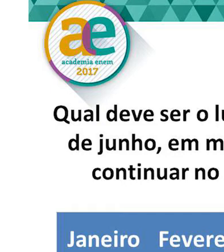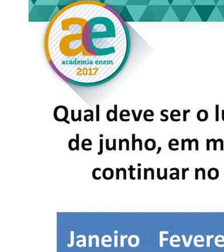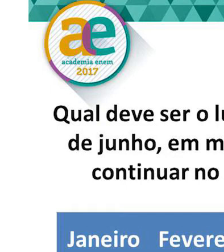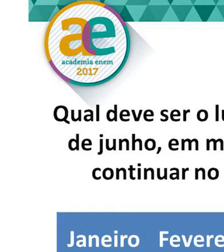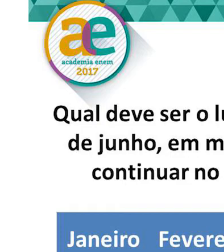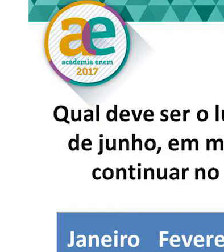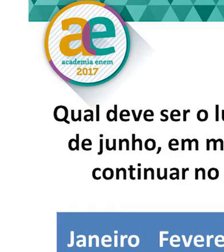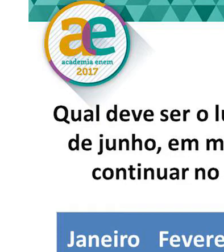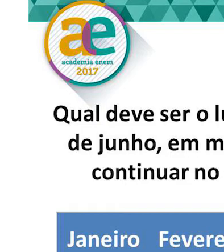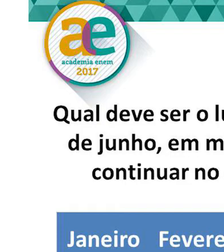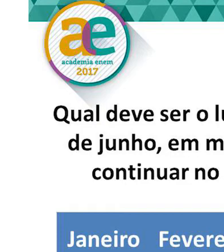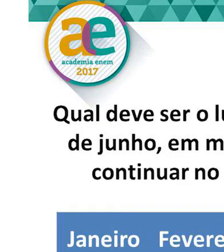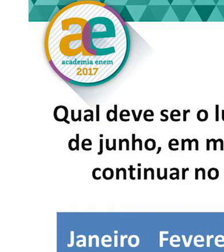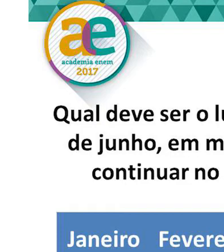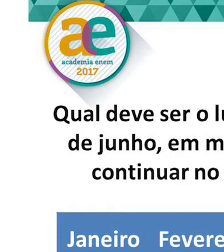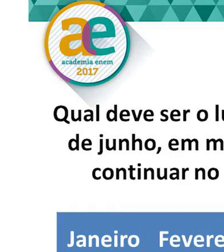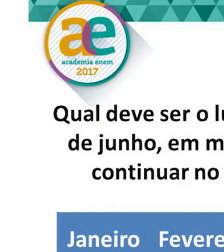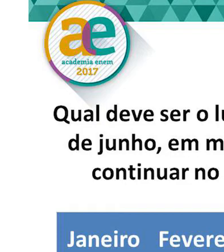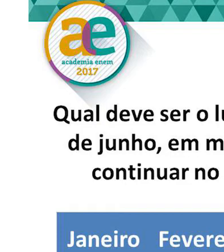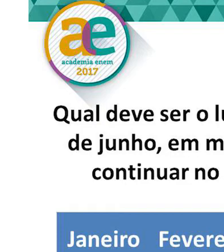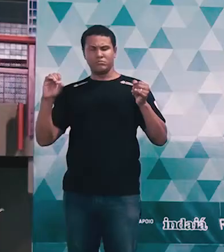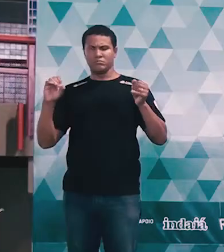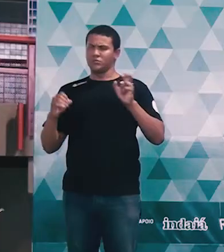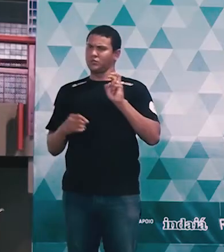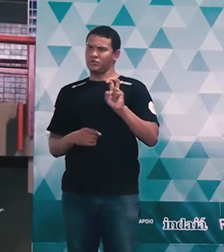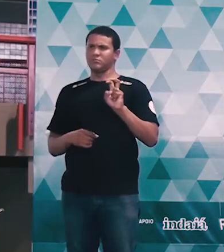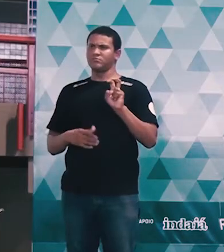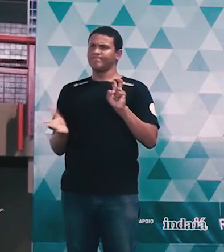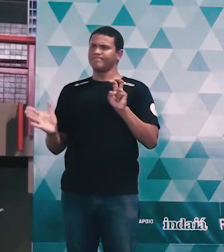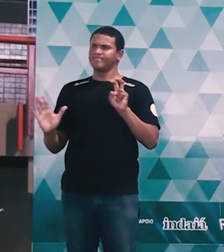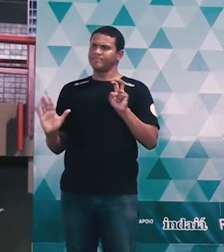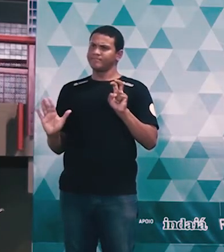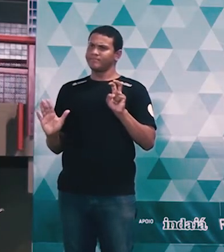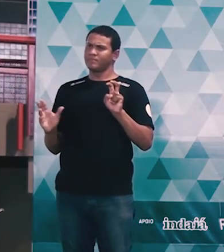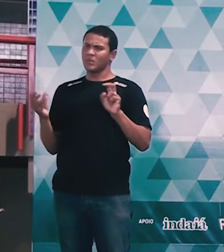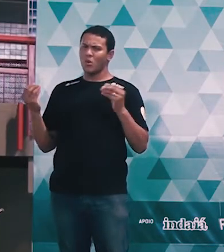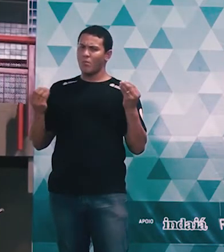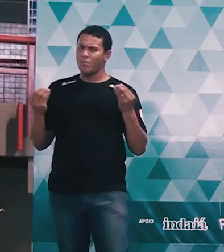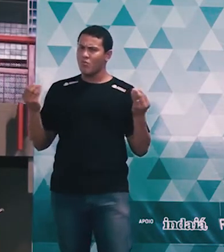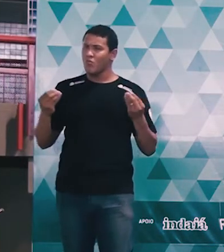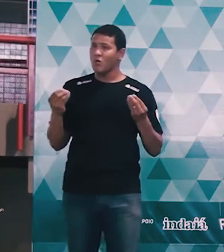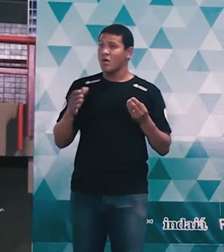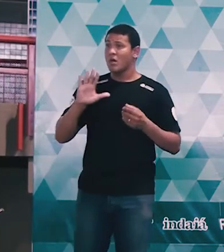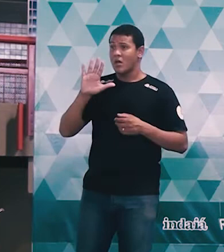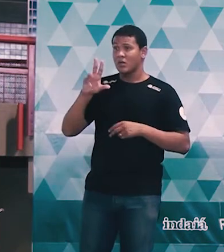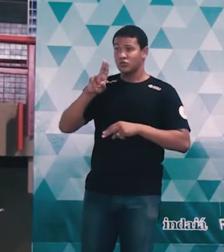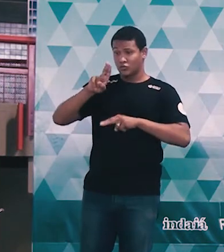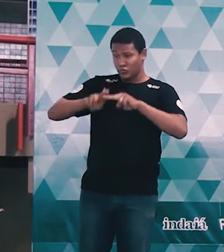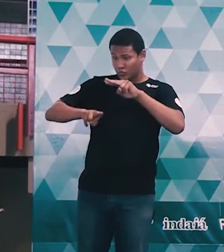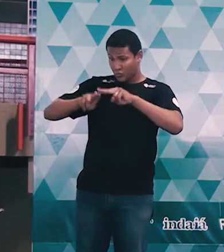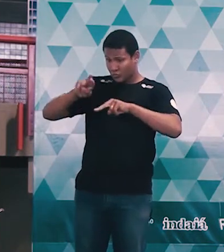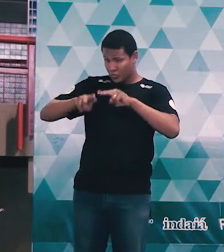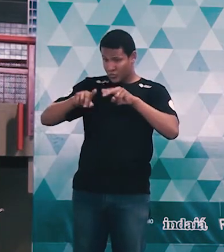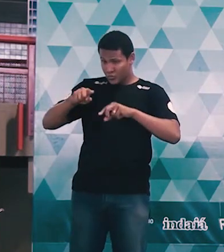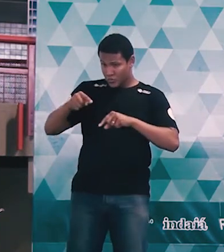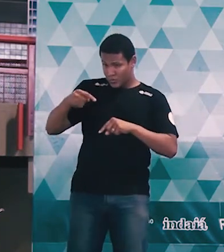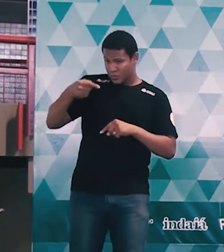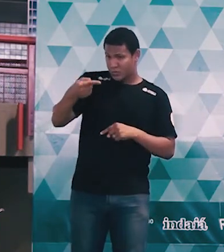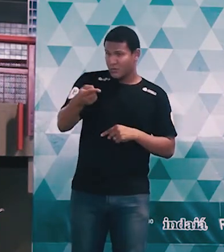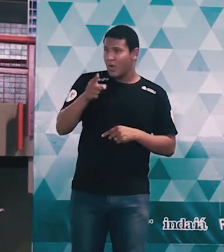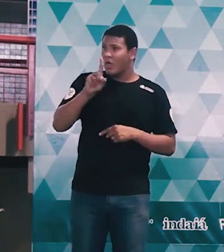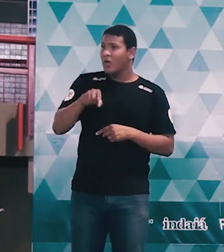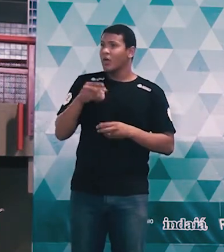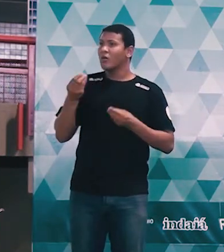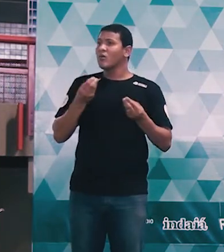Dos 5 meses eu estou vendo. A pergunta é, qual é a quantidade que ele precisa vender no próximo mês para atingir